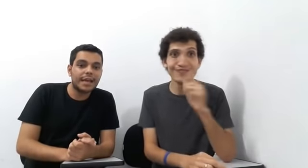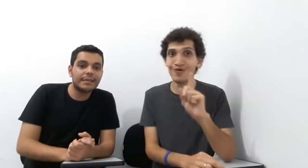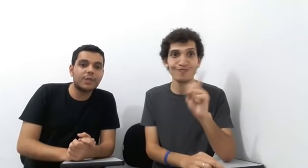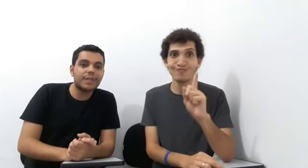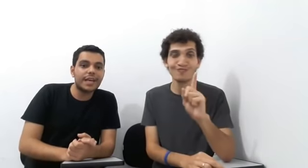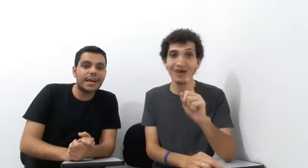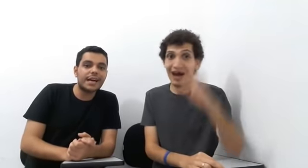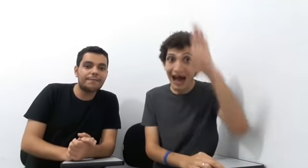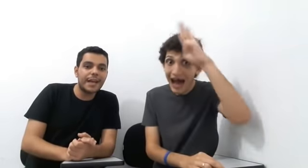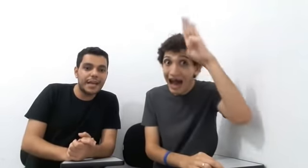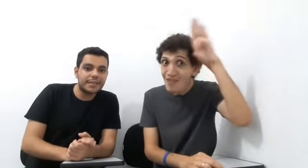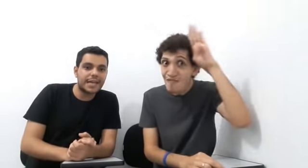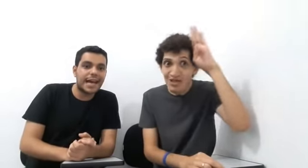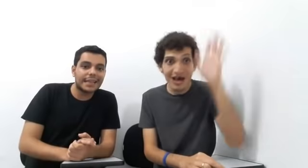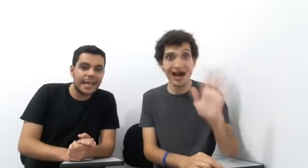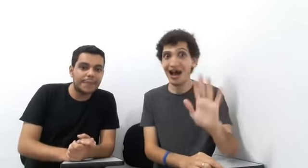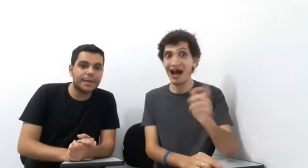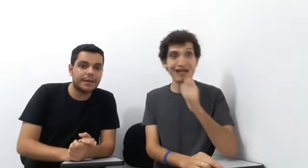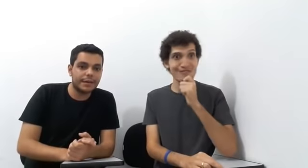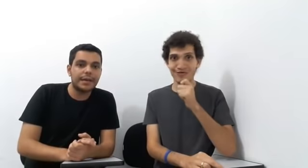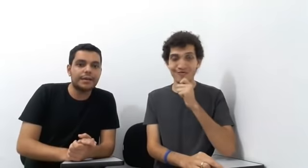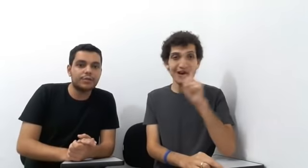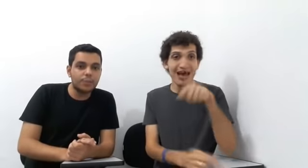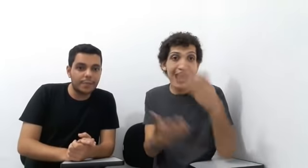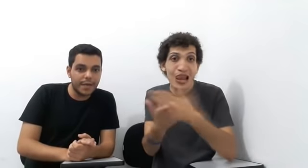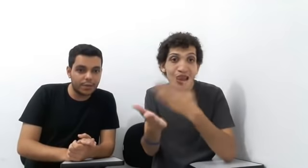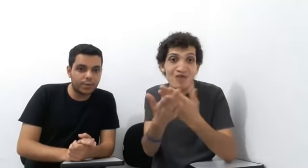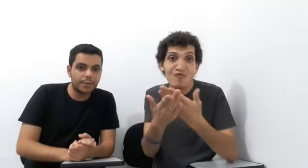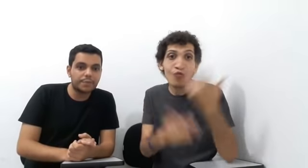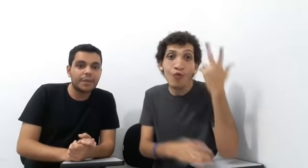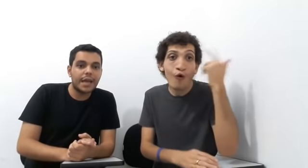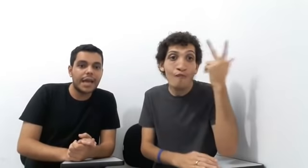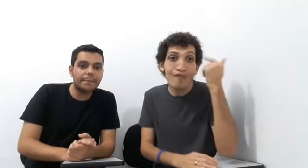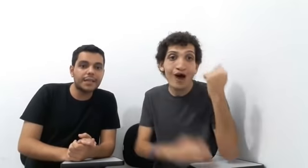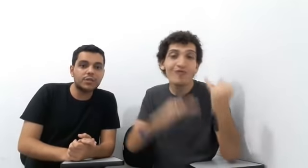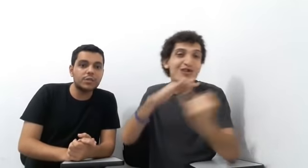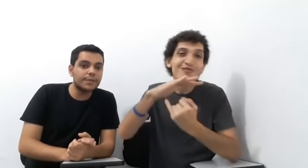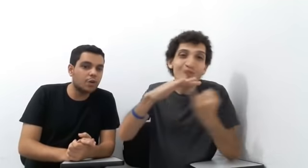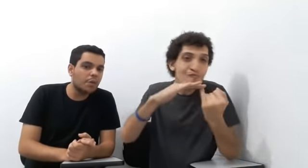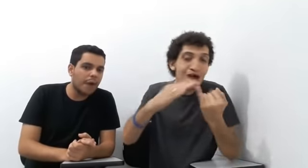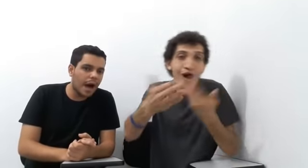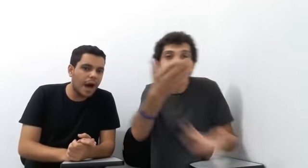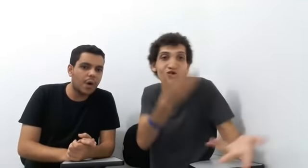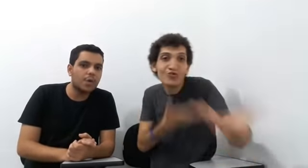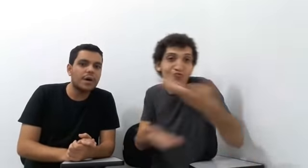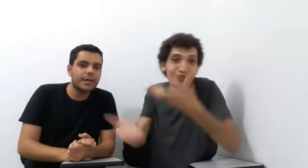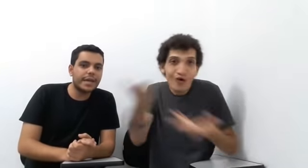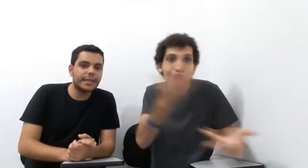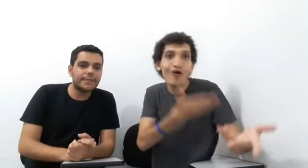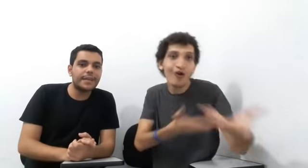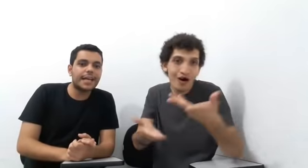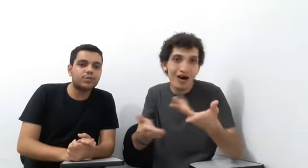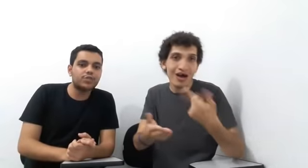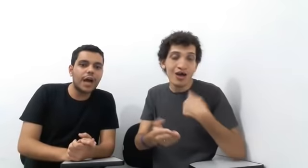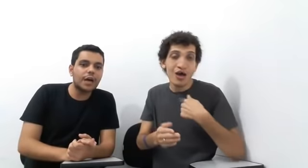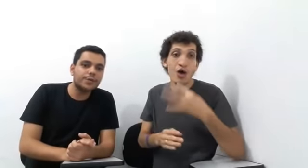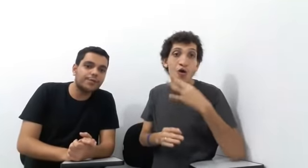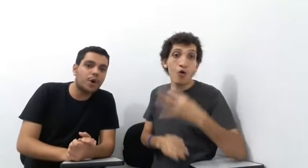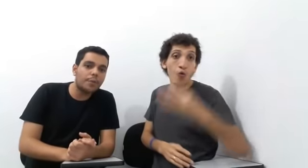não têm aquela referência acadêmica no momento. É apenas um livro normal, né? Na verdade um diálogo